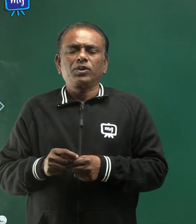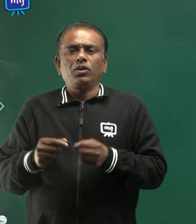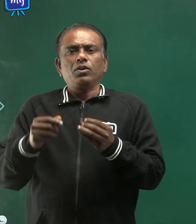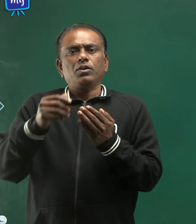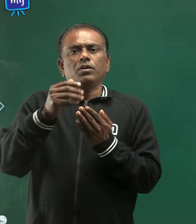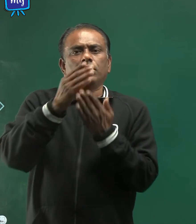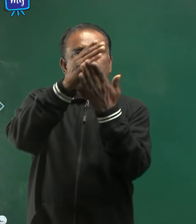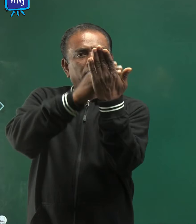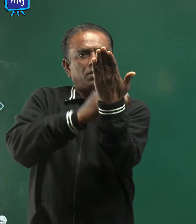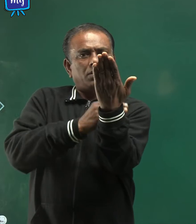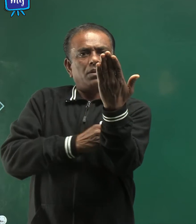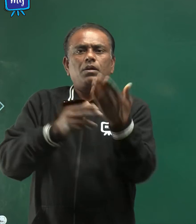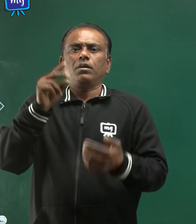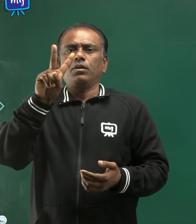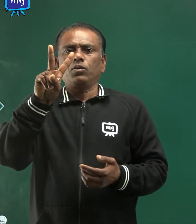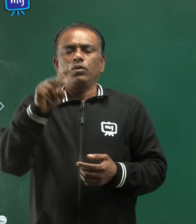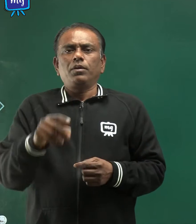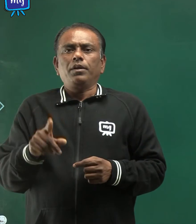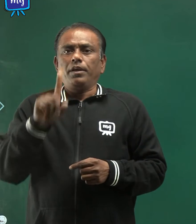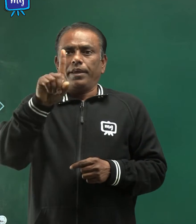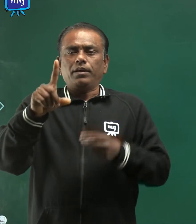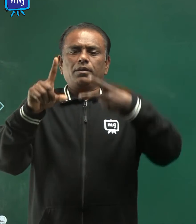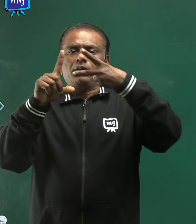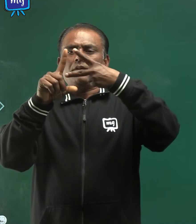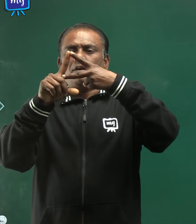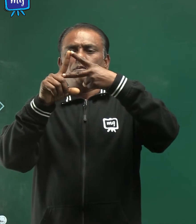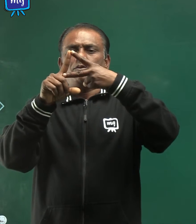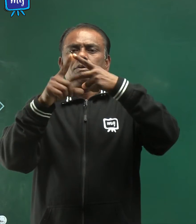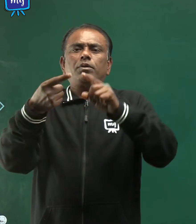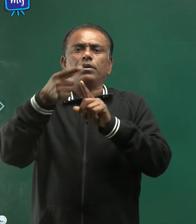रचना 2 एक त्रिभुज की